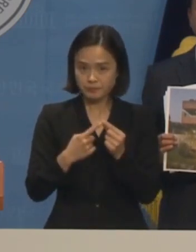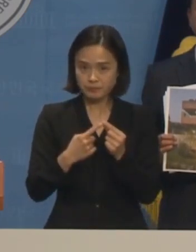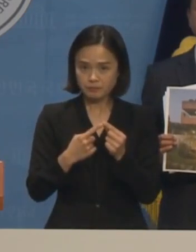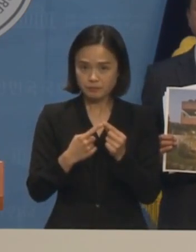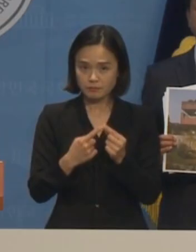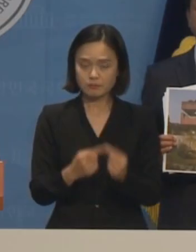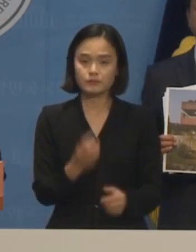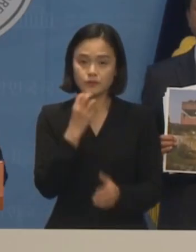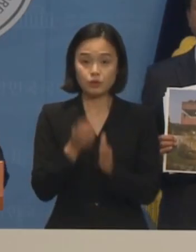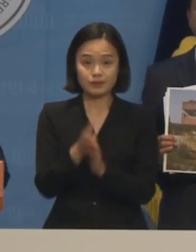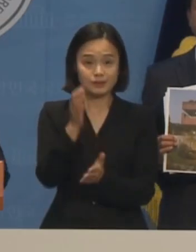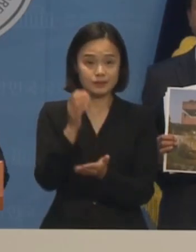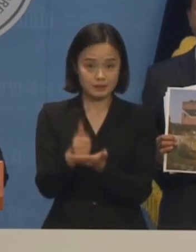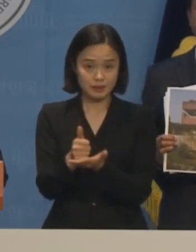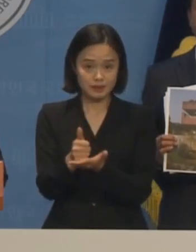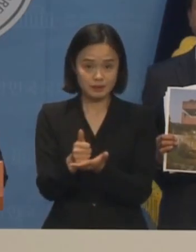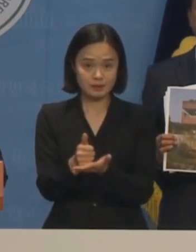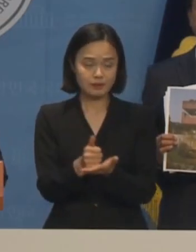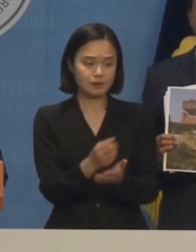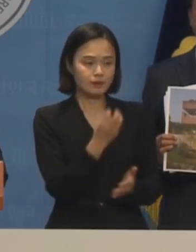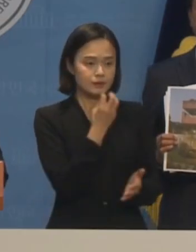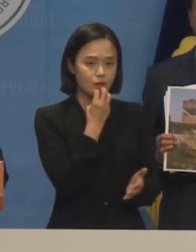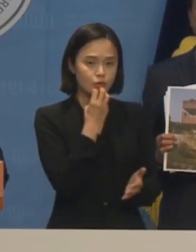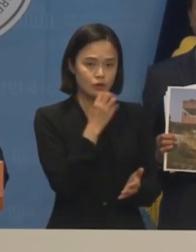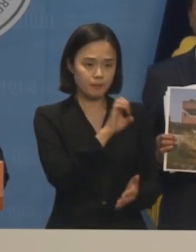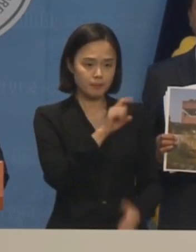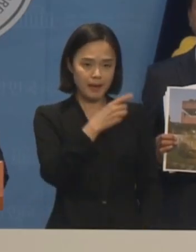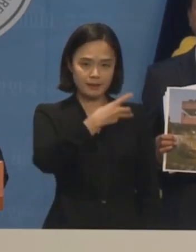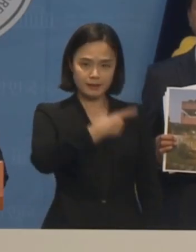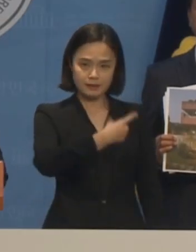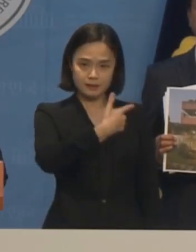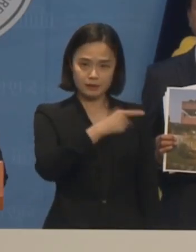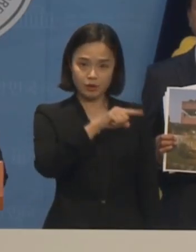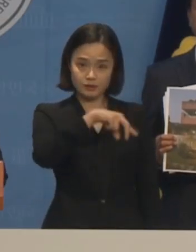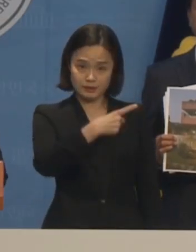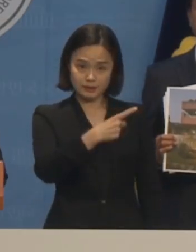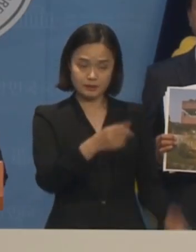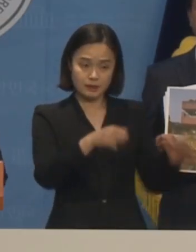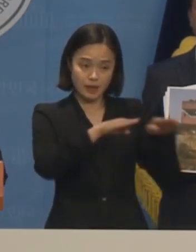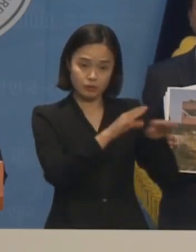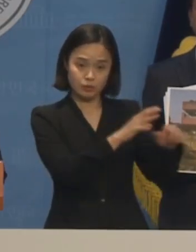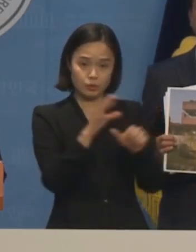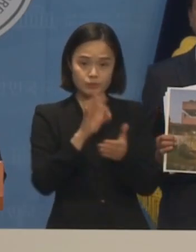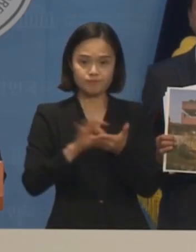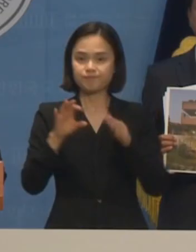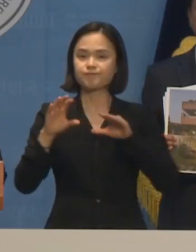오세훈 시장은 서울 파트너스 하우스의 호화 공간 전용을 즉각 중단하고